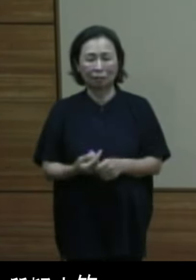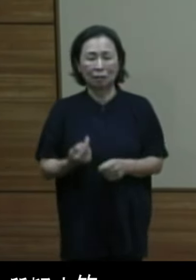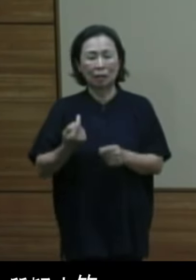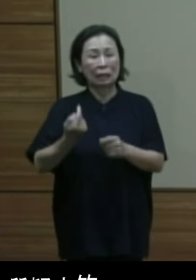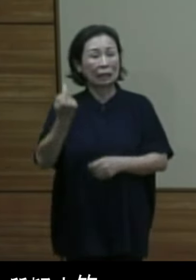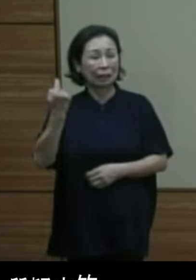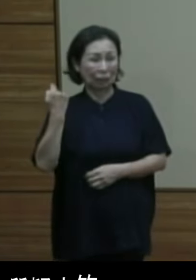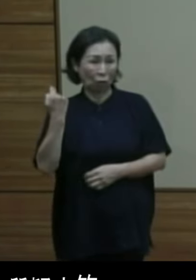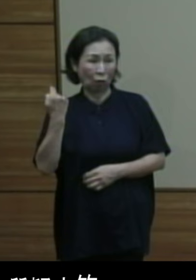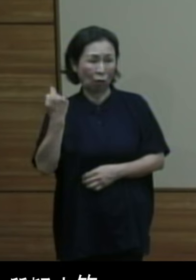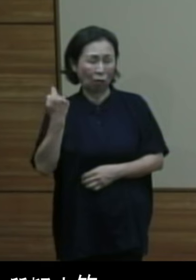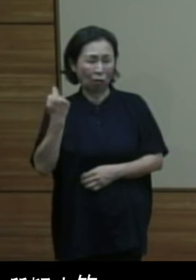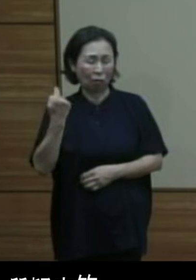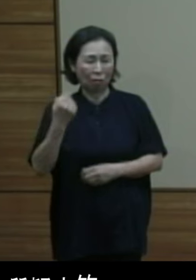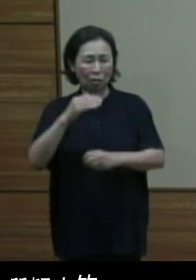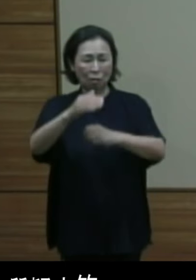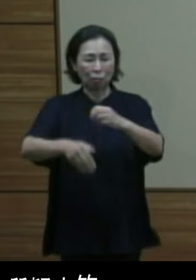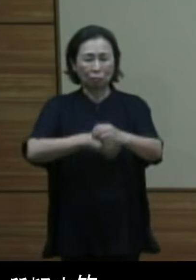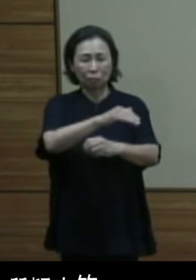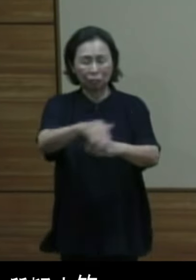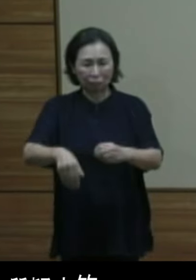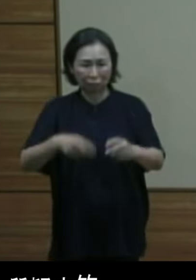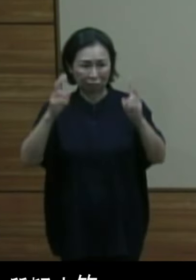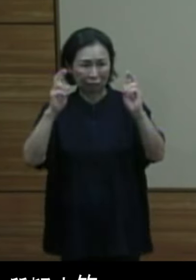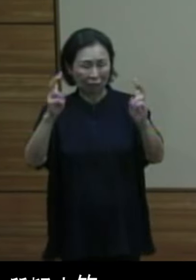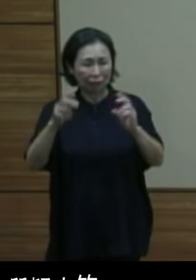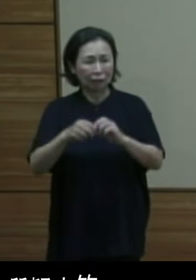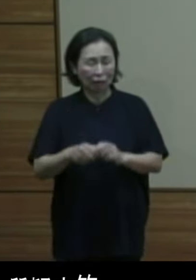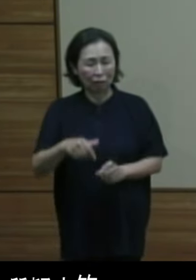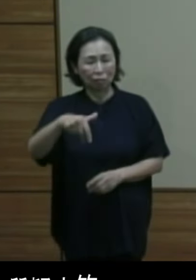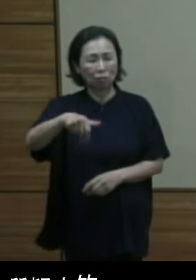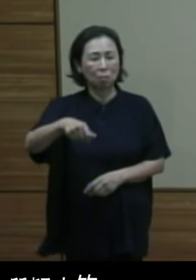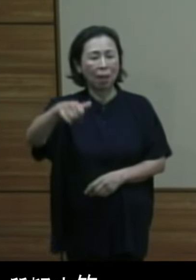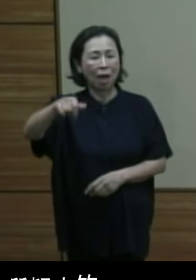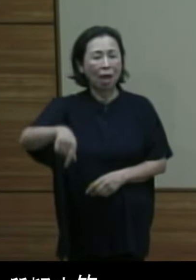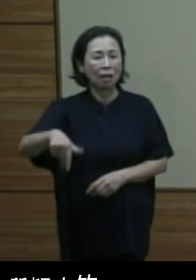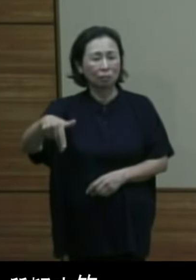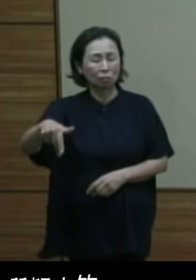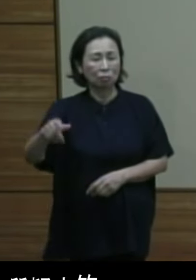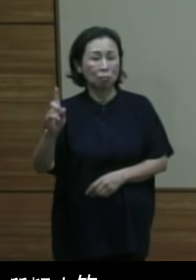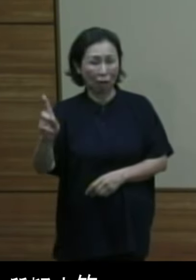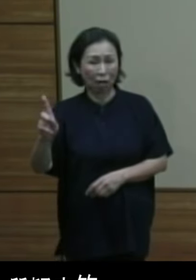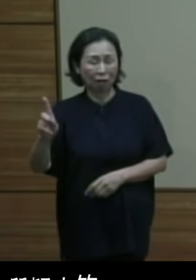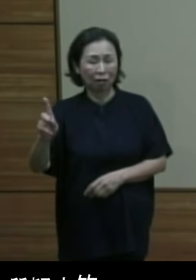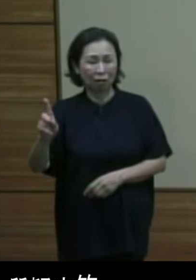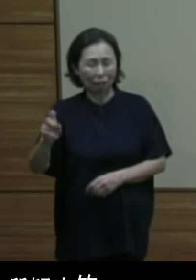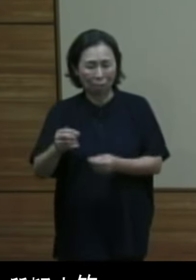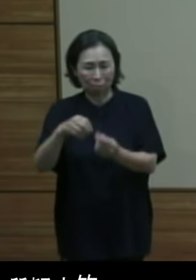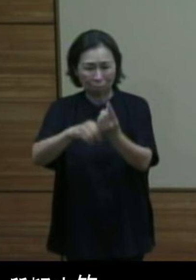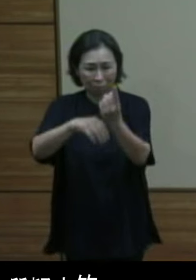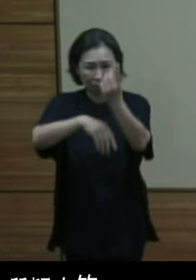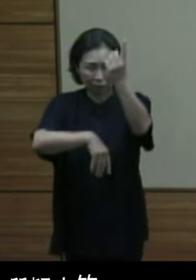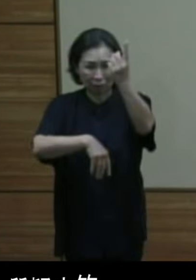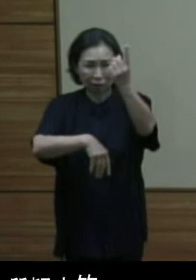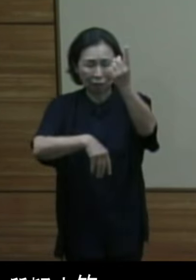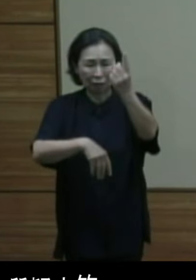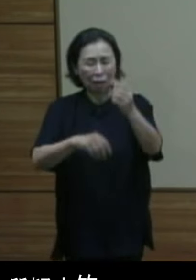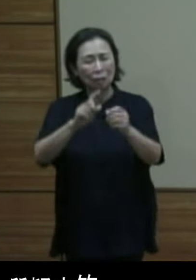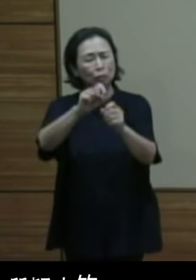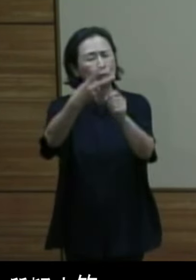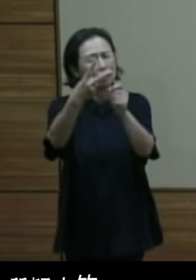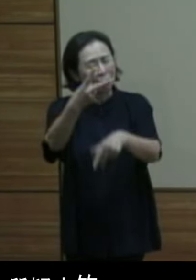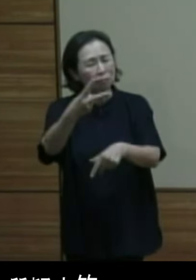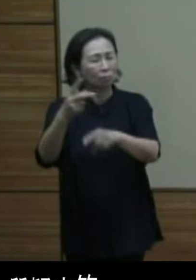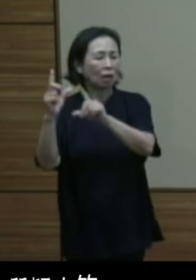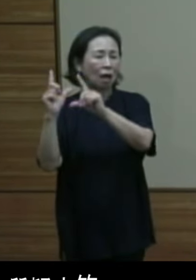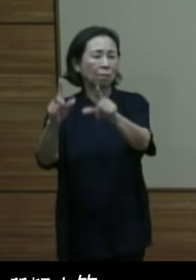ね、宇宙ベンチャーのスペースワンがカイロスロケットの打ち上げを12月にも打ち上げるという発表されました。この発